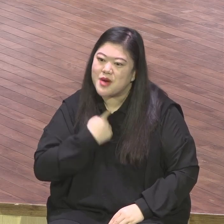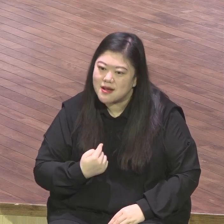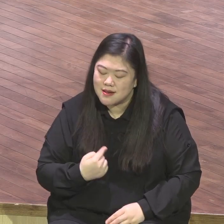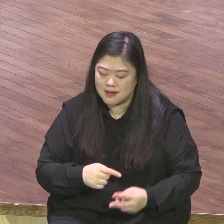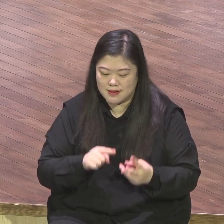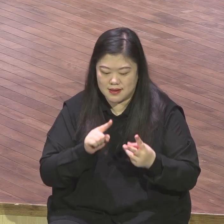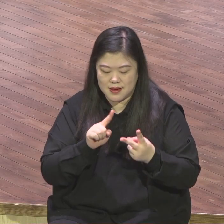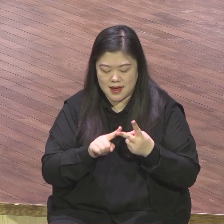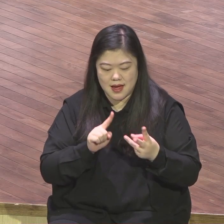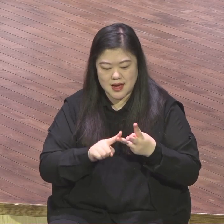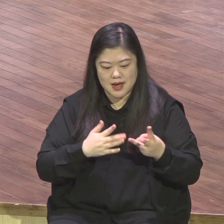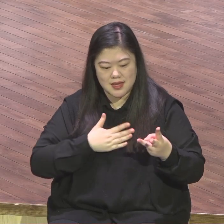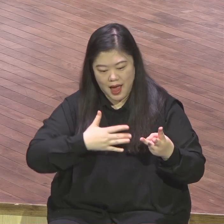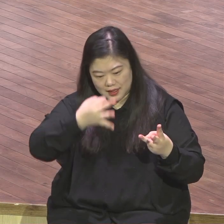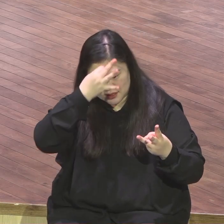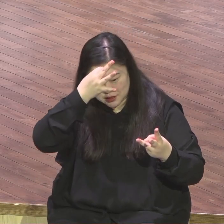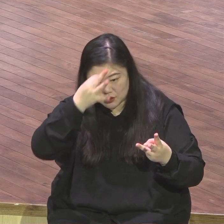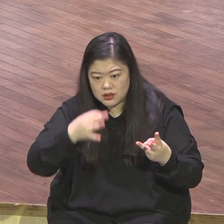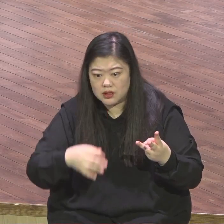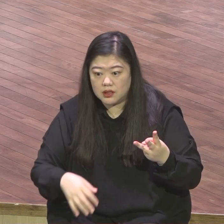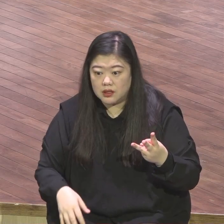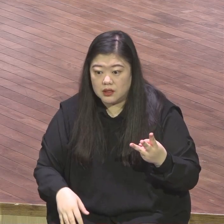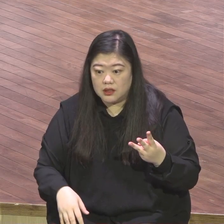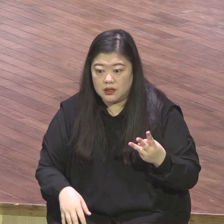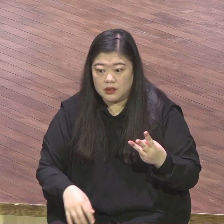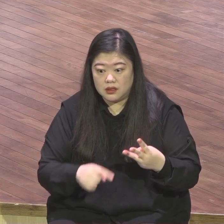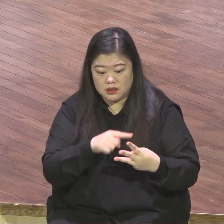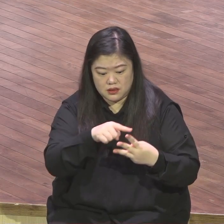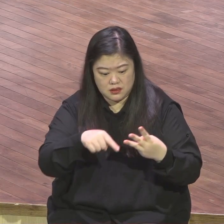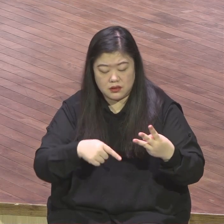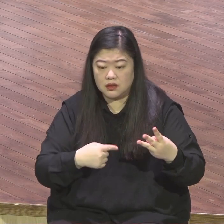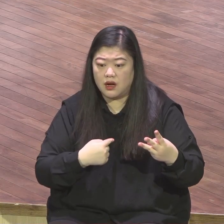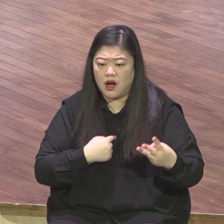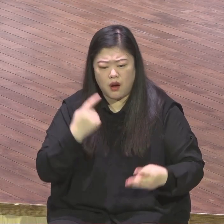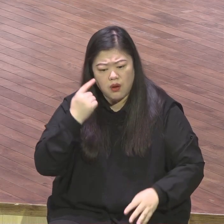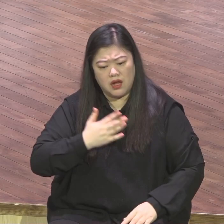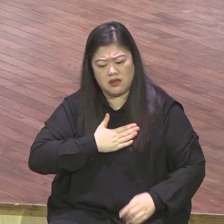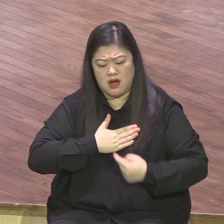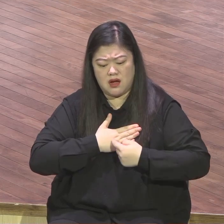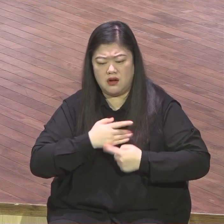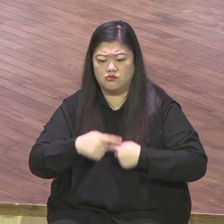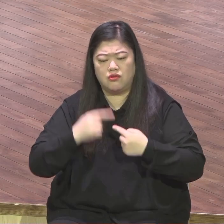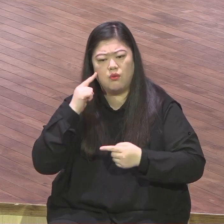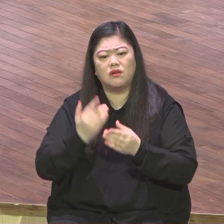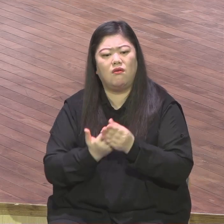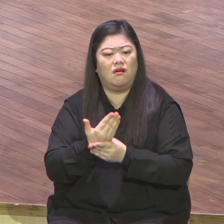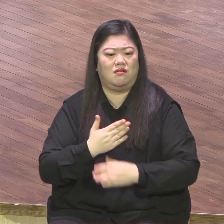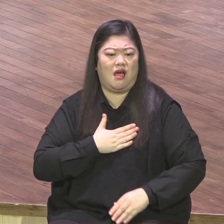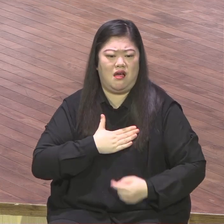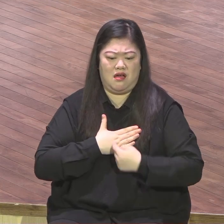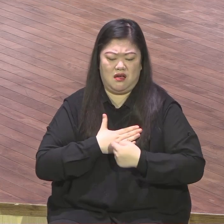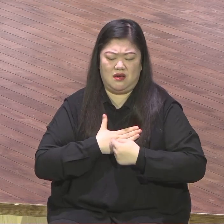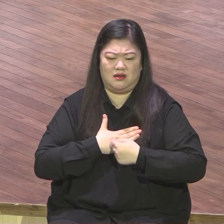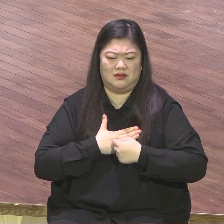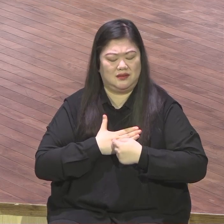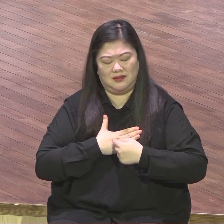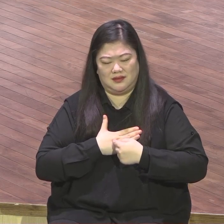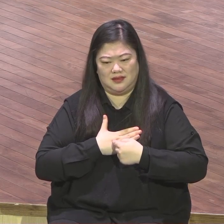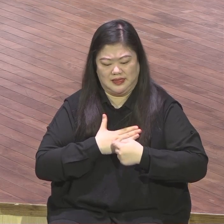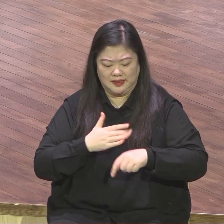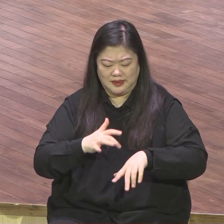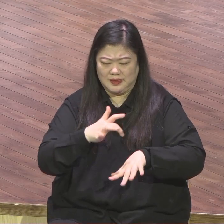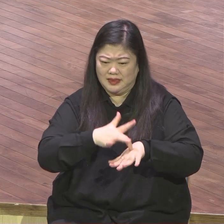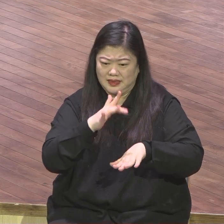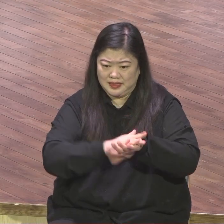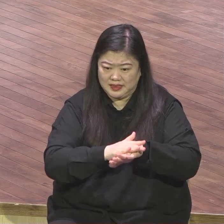믿기 전에 가졌던 옛 사람의 모습 다 이 불신자한테 하도 불신자 생활 오래 해놓으니까 각인 뿌리 체질이